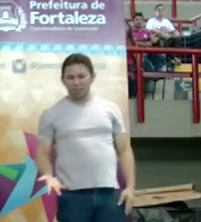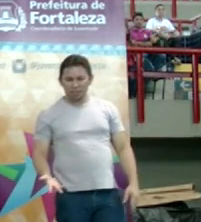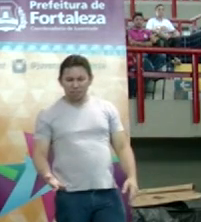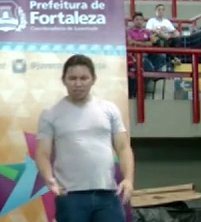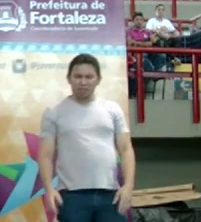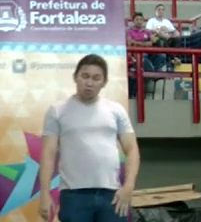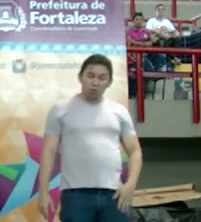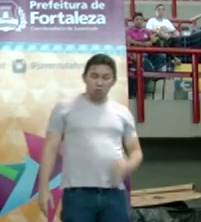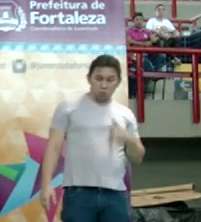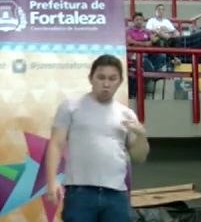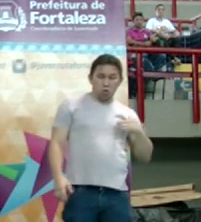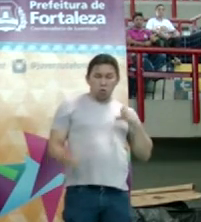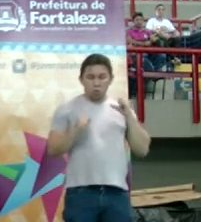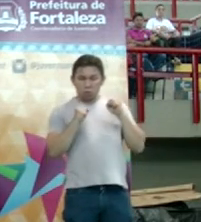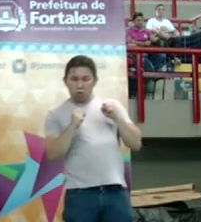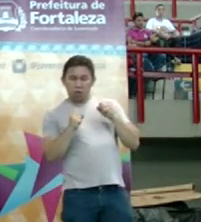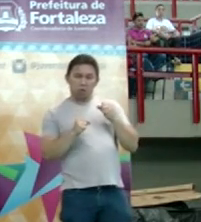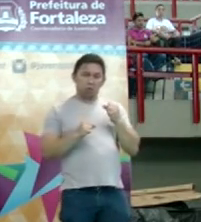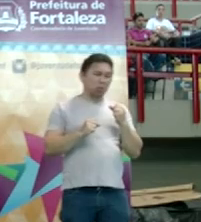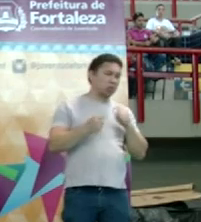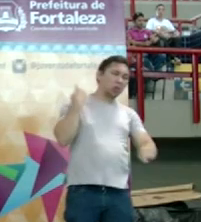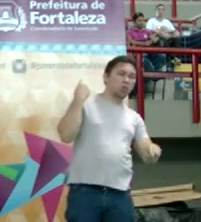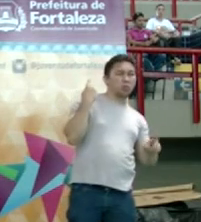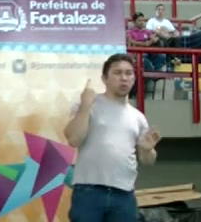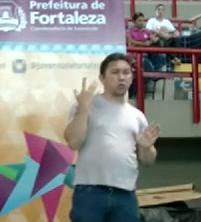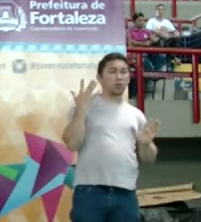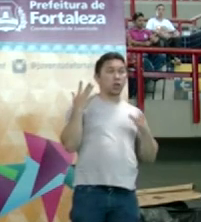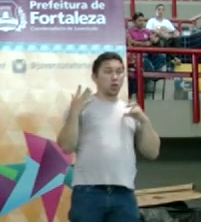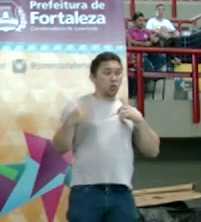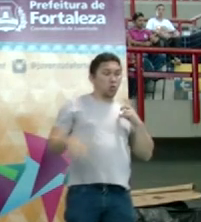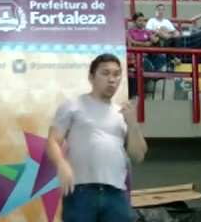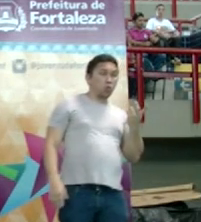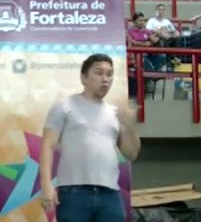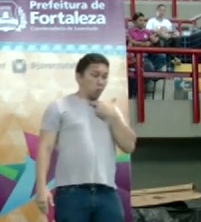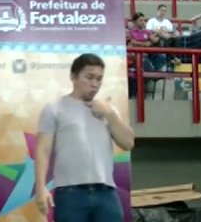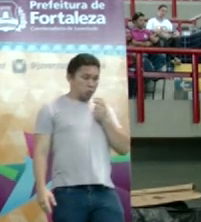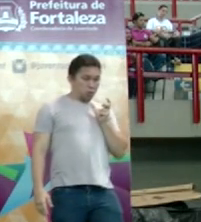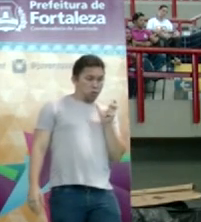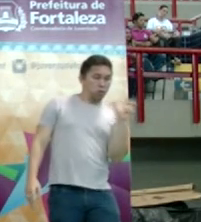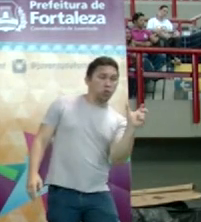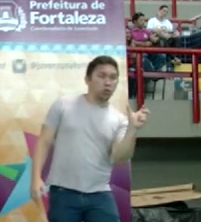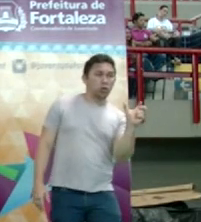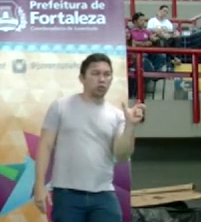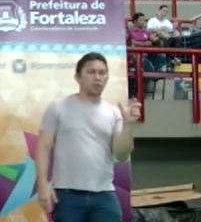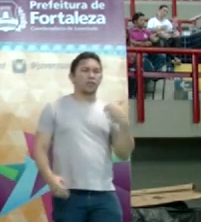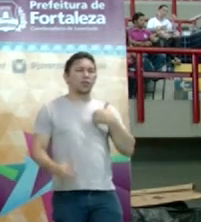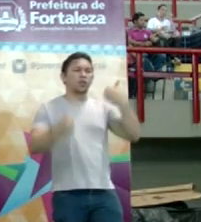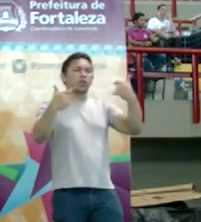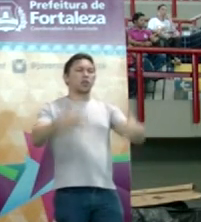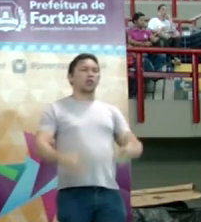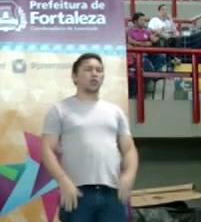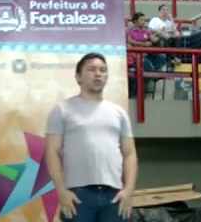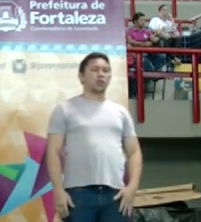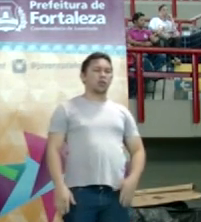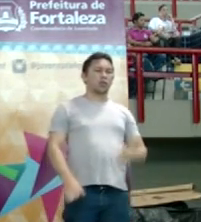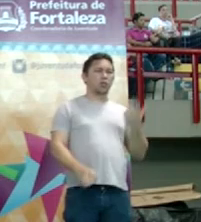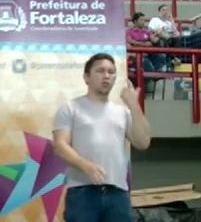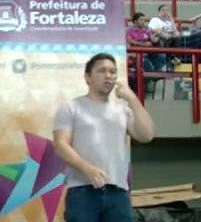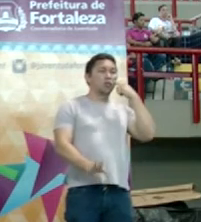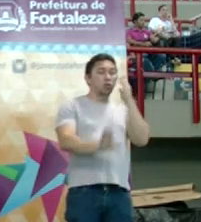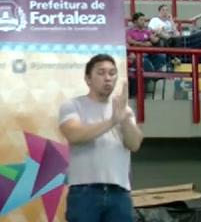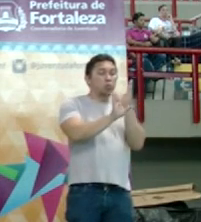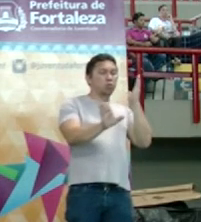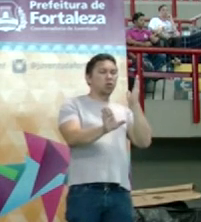e não posso começar a redação. Quando é que eu não posso? Quando eu digo por causar